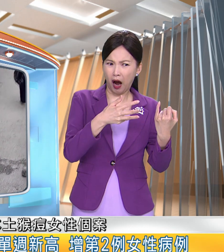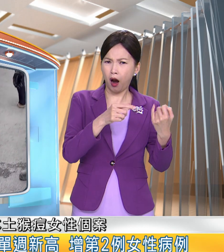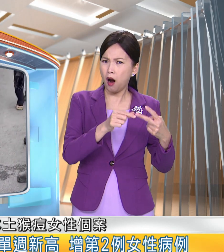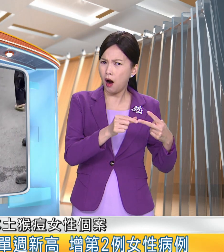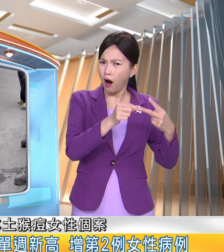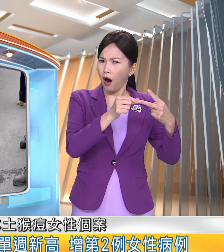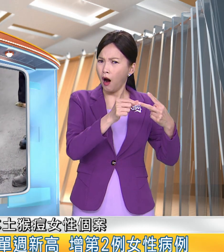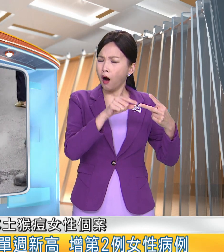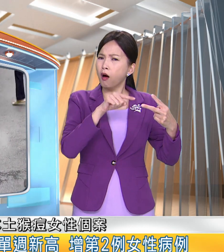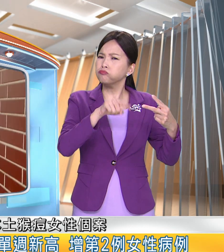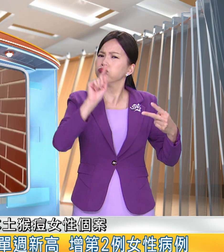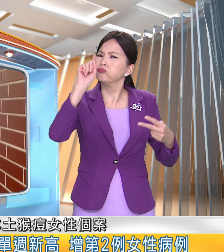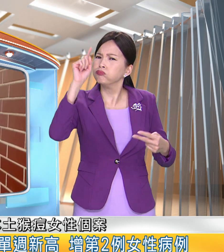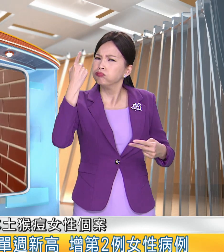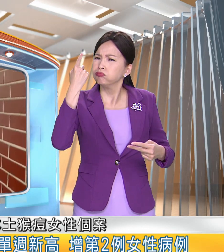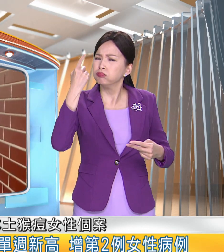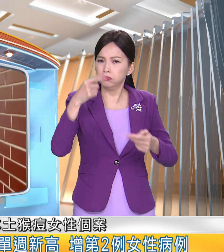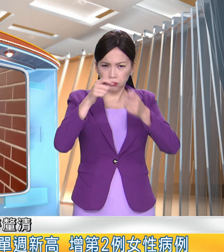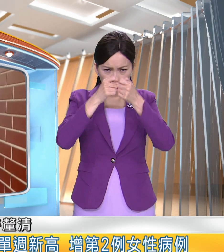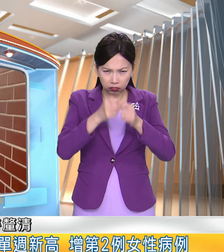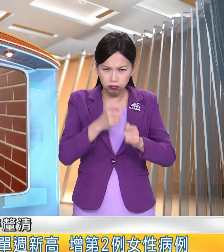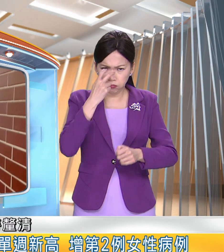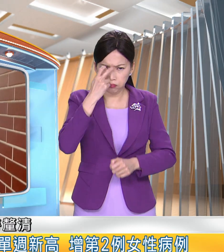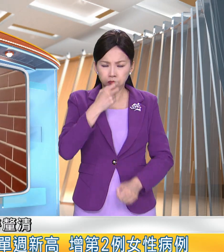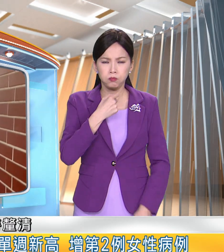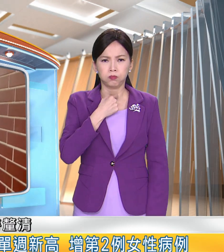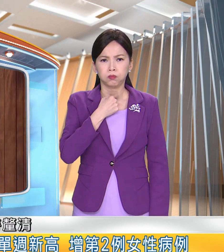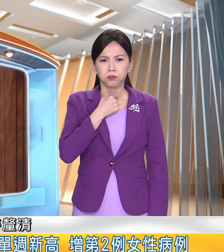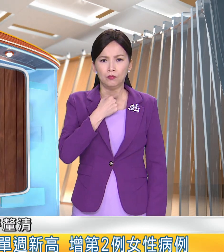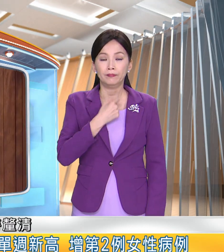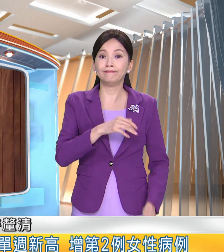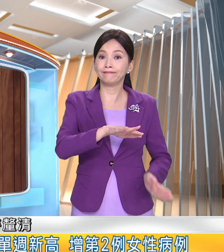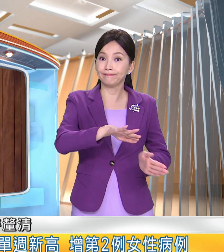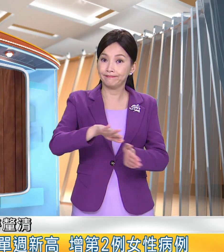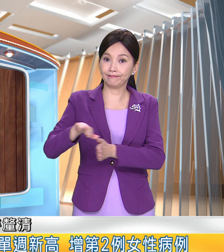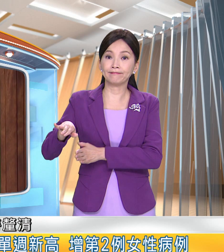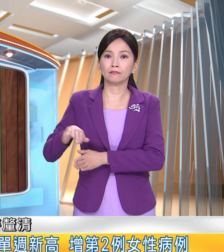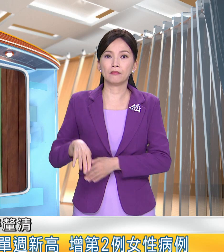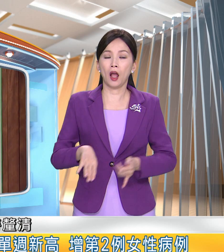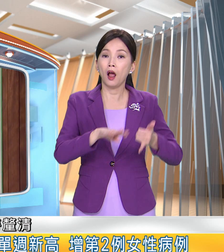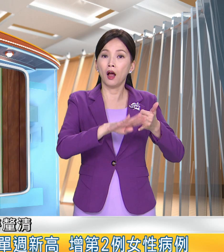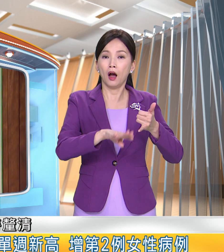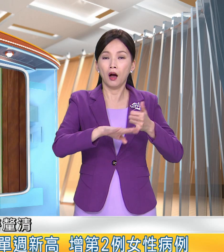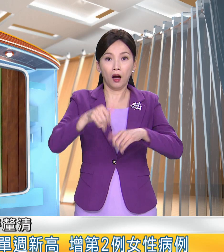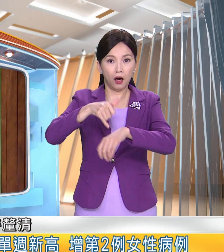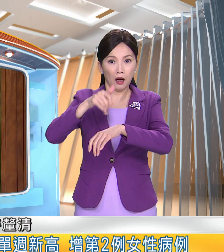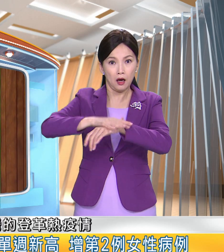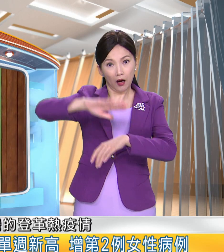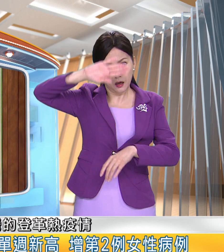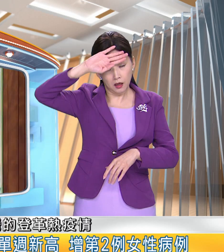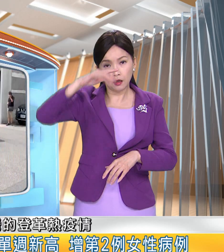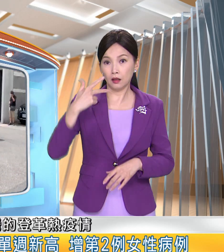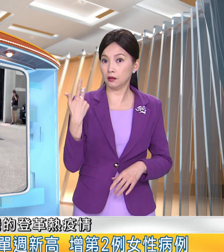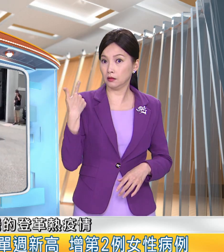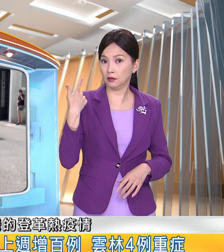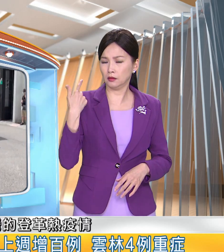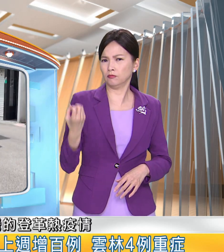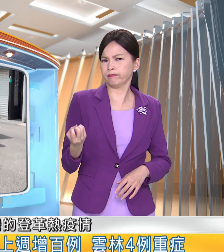女性个案，但是感染源还有待厘清。除此之外，南台湾的登革热